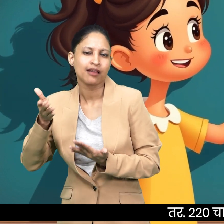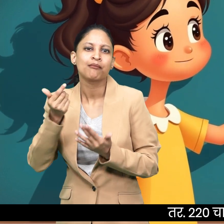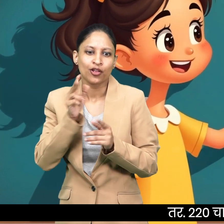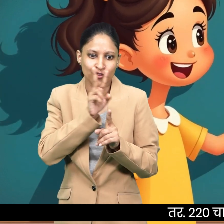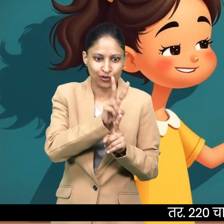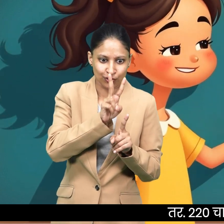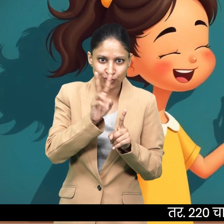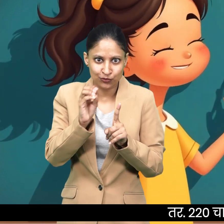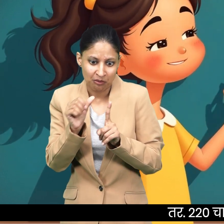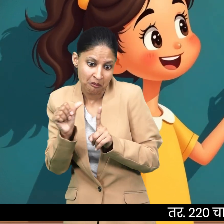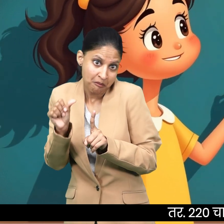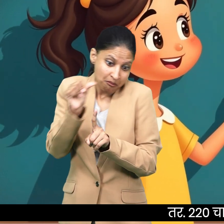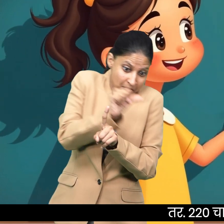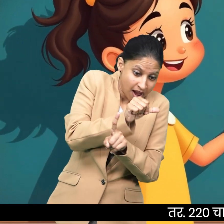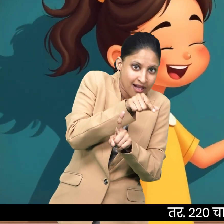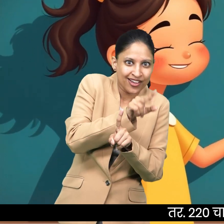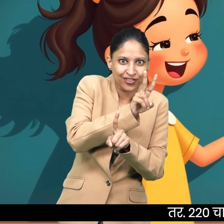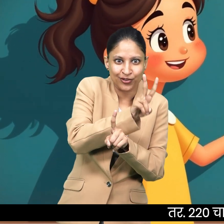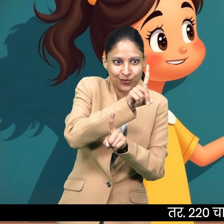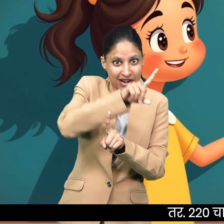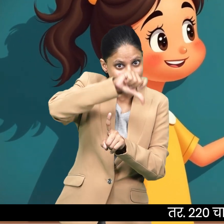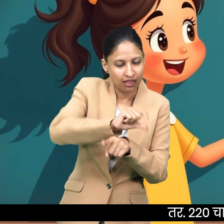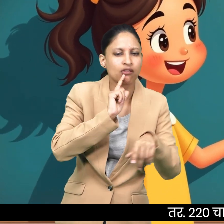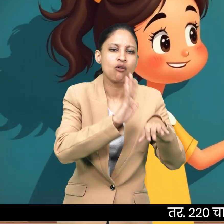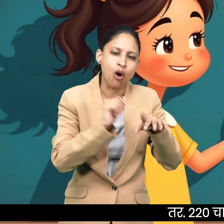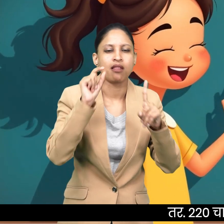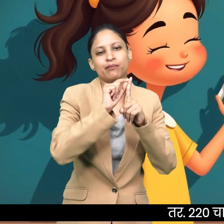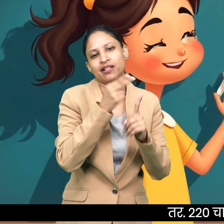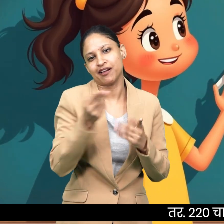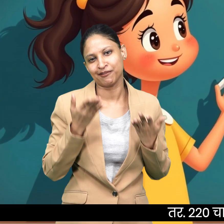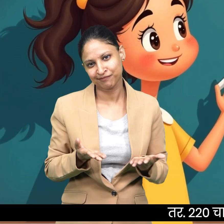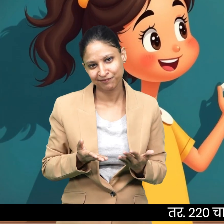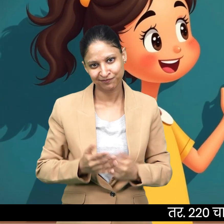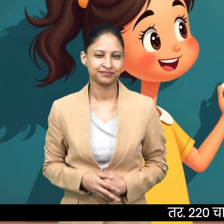तर 220 चा पूर्वसूचक 219 आहे.